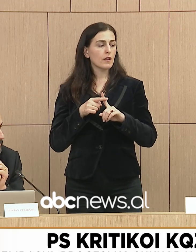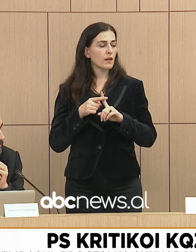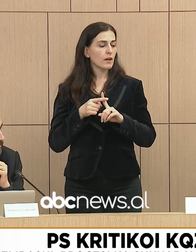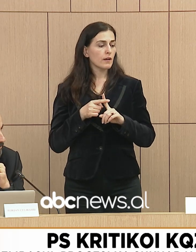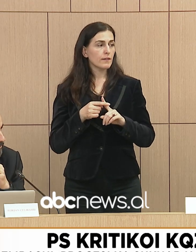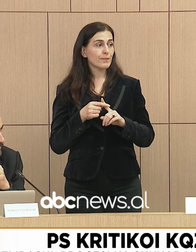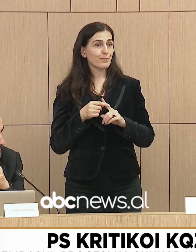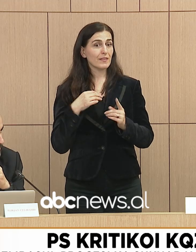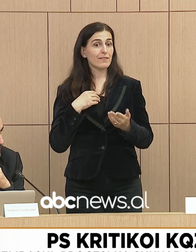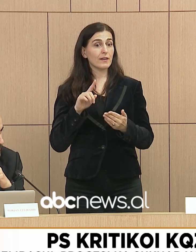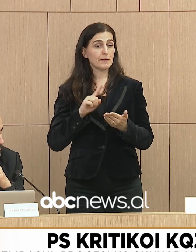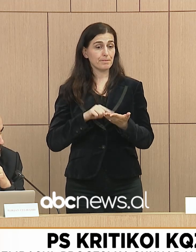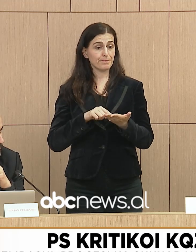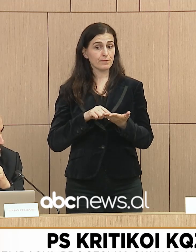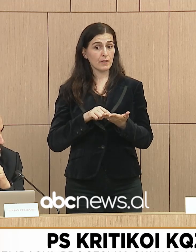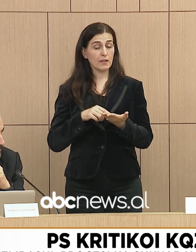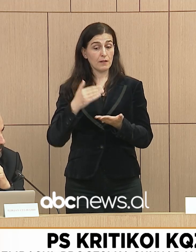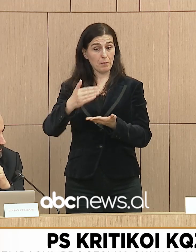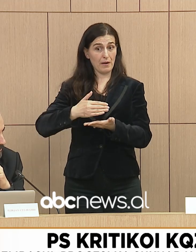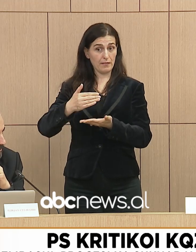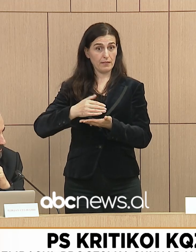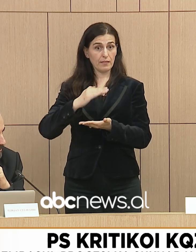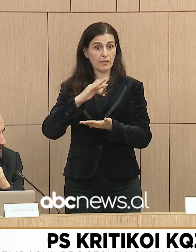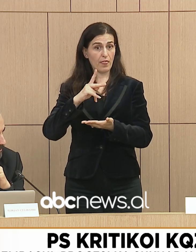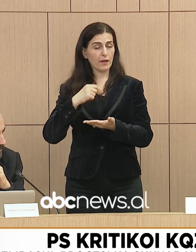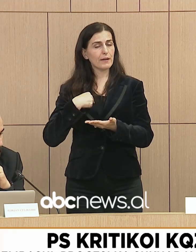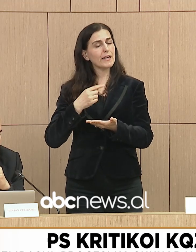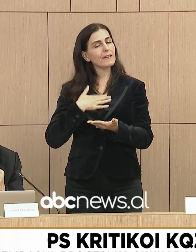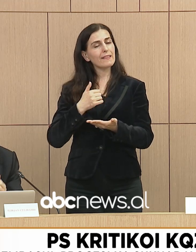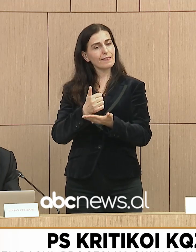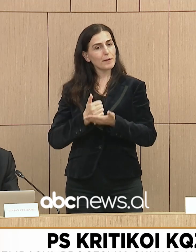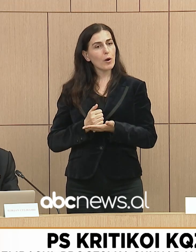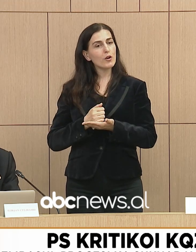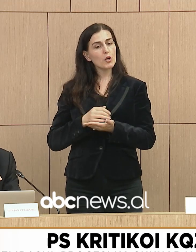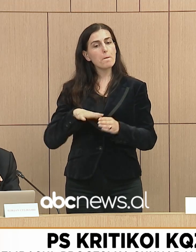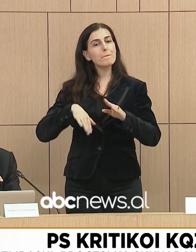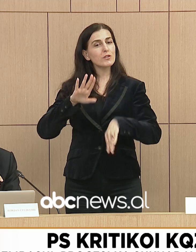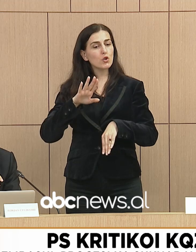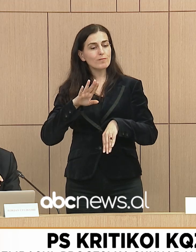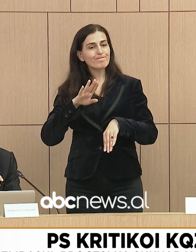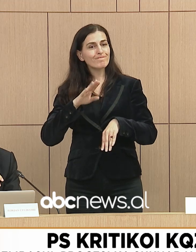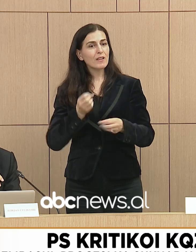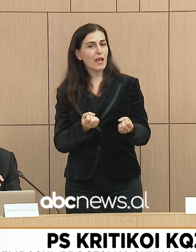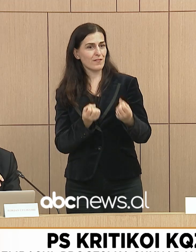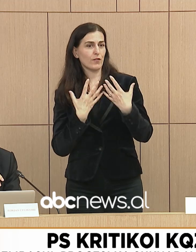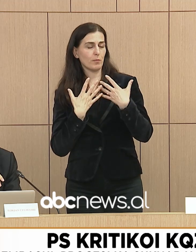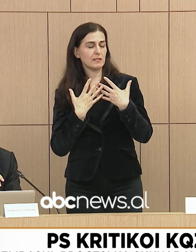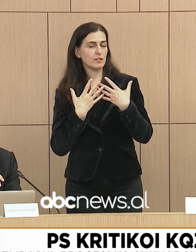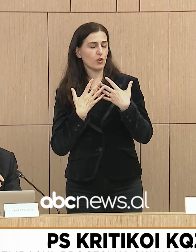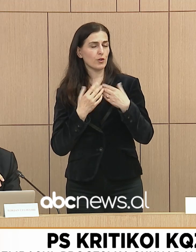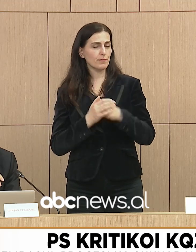është një dhënë tjetër që neve na jep rastet e votimit të dyfisht. Ndërsa, e dhëna që ta komisioneri 920